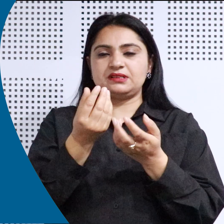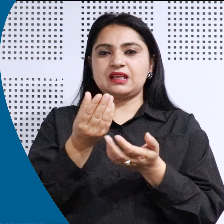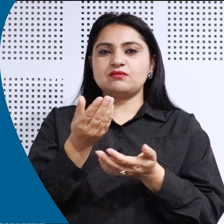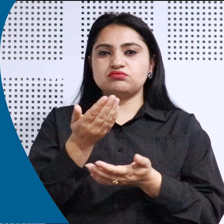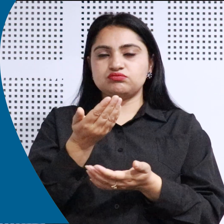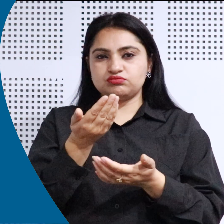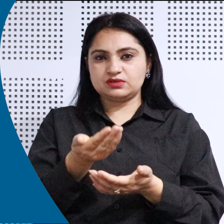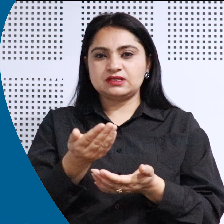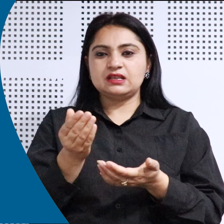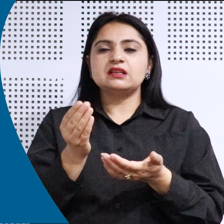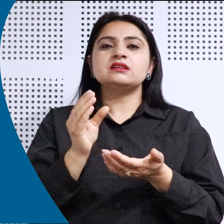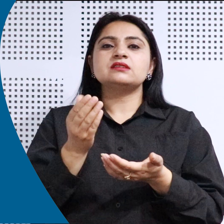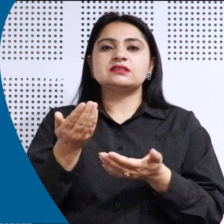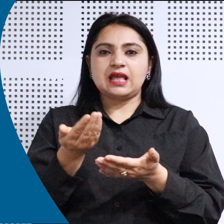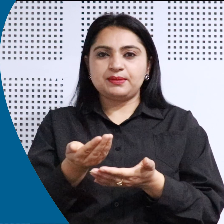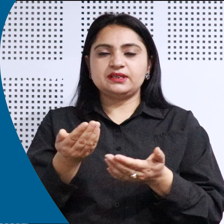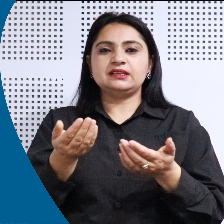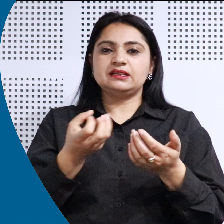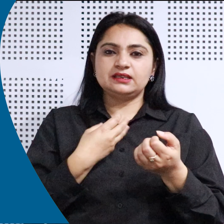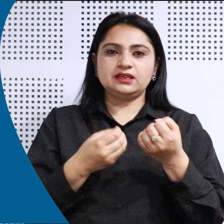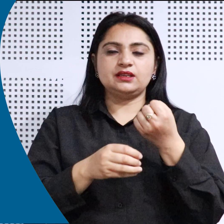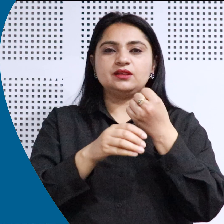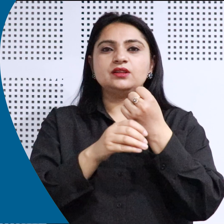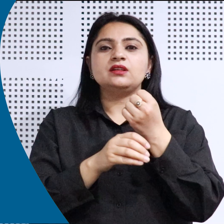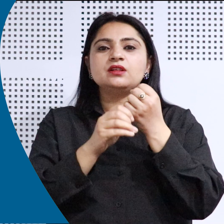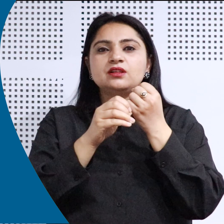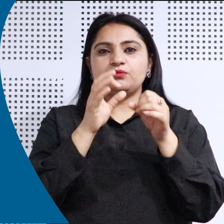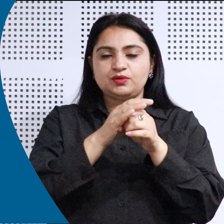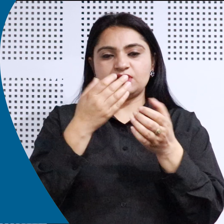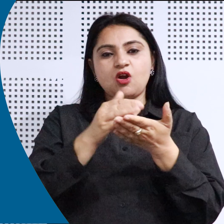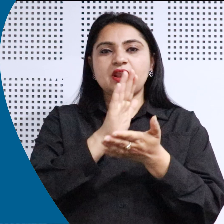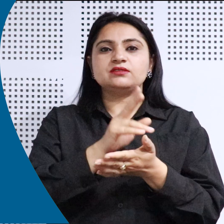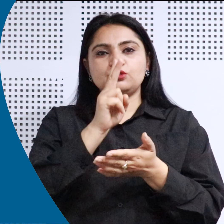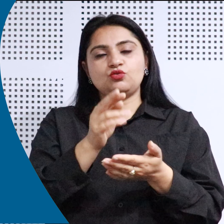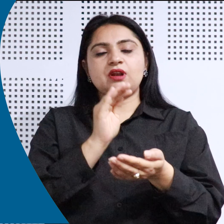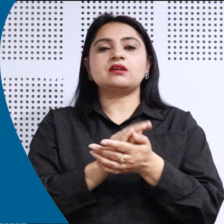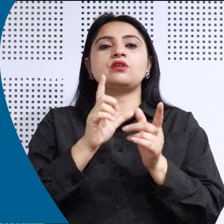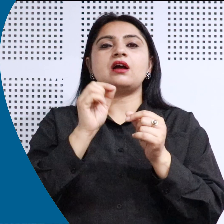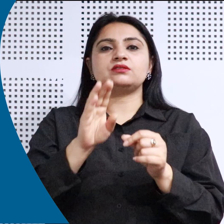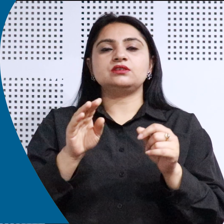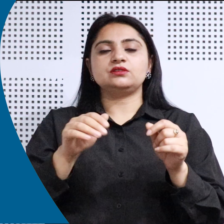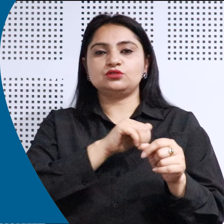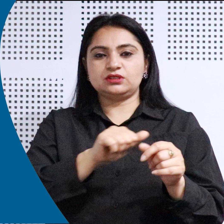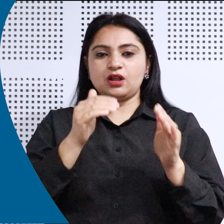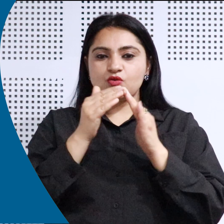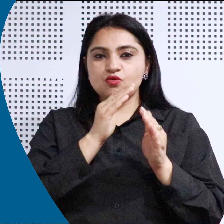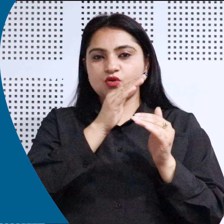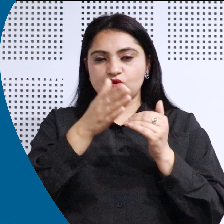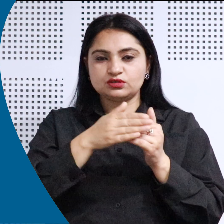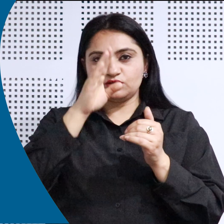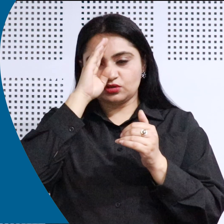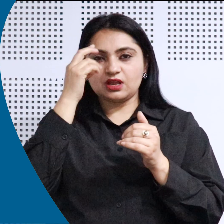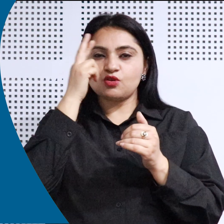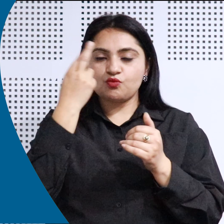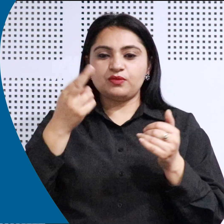व्यवस्था, आन्तरिक स्रोतबाट समेत सापटी लिने व्यवस्था हटाइएको छ। यो चाहिँ राख्न जरुरी छ। जनताको घर दैलोको सरकारका रूपमा परिचित